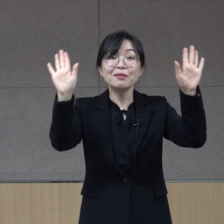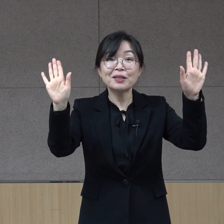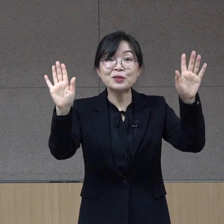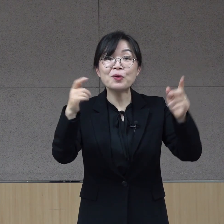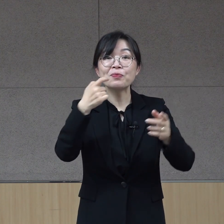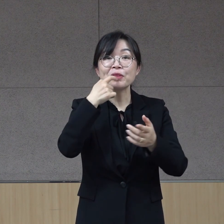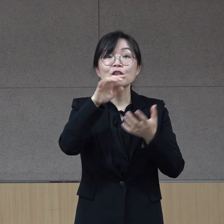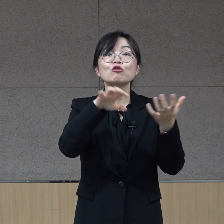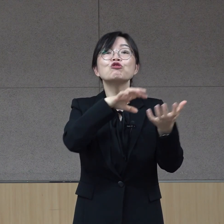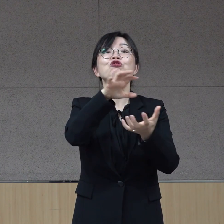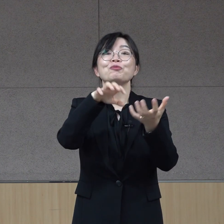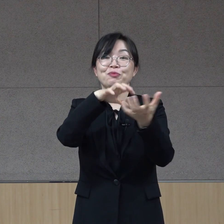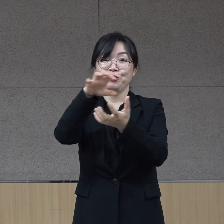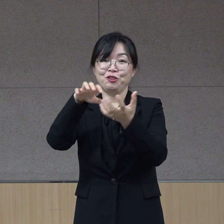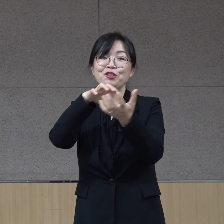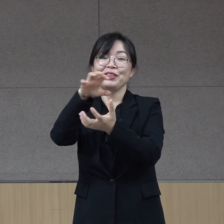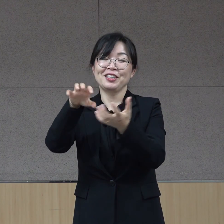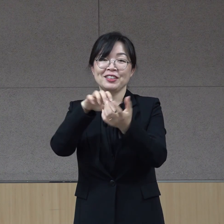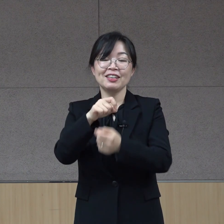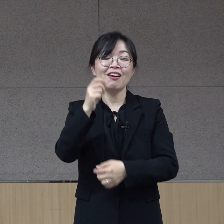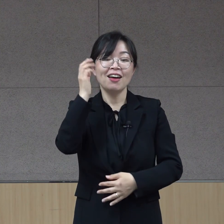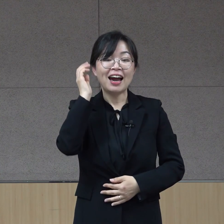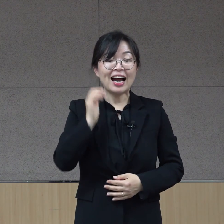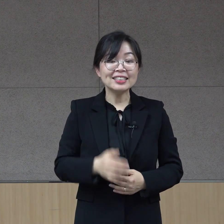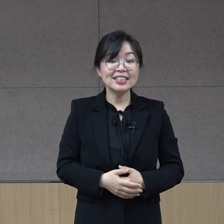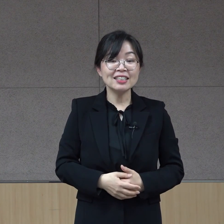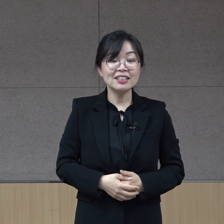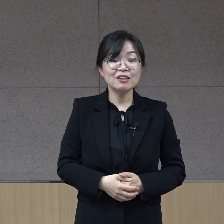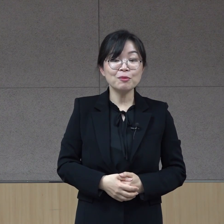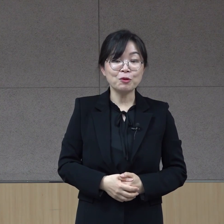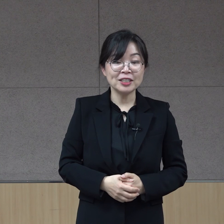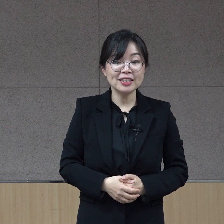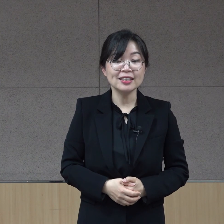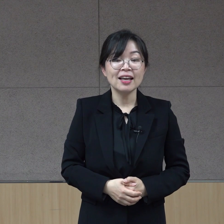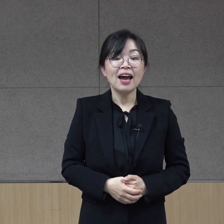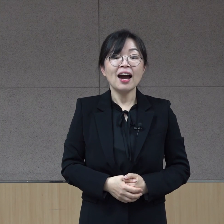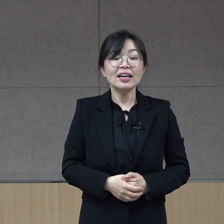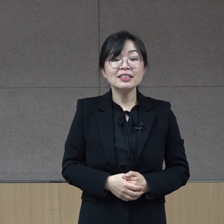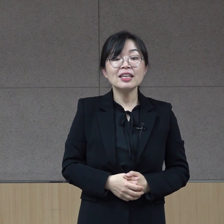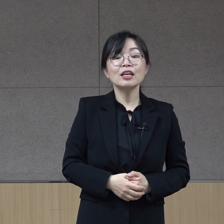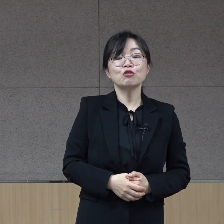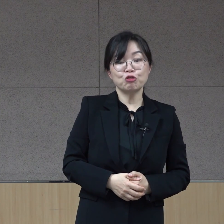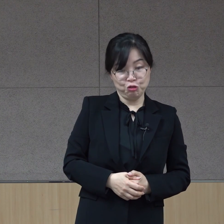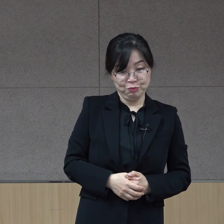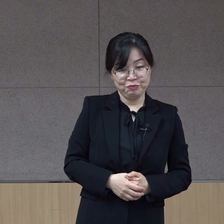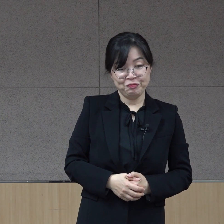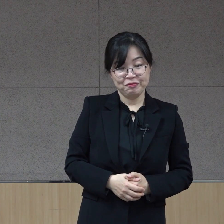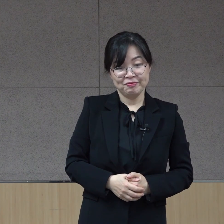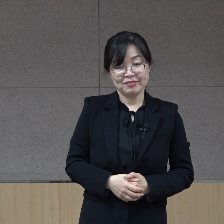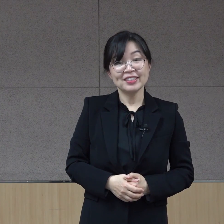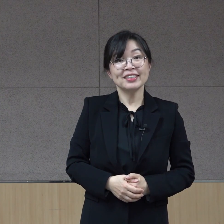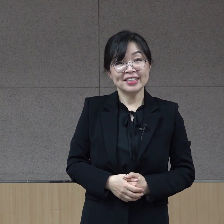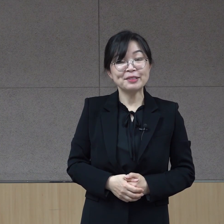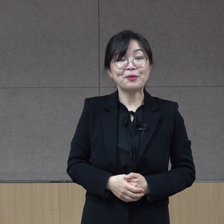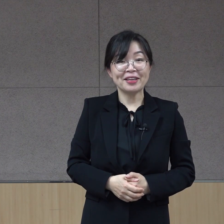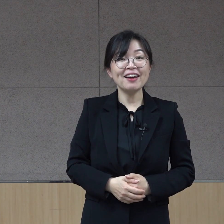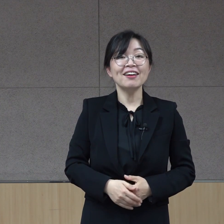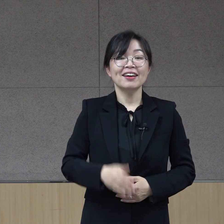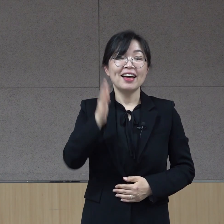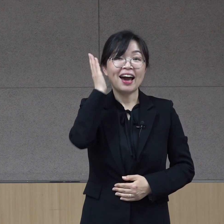말이죠? 구름이 있는 거예요. 그래서 하늘이 흐린 걸 보니는 하늘의 구름. 계속 볼게요.